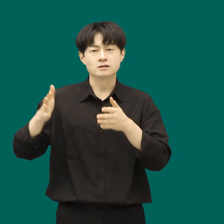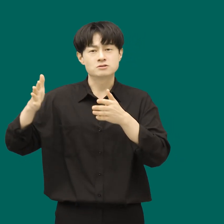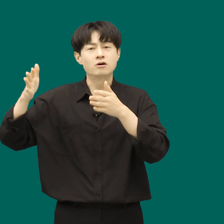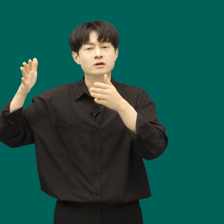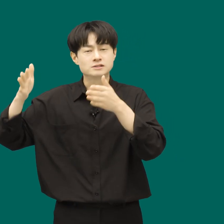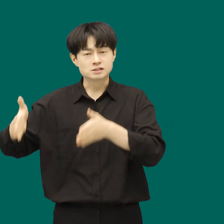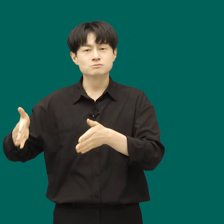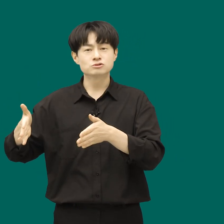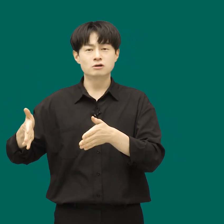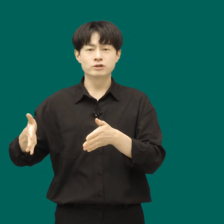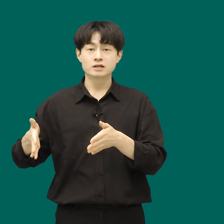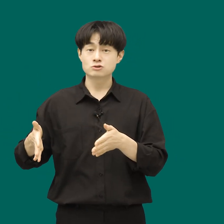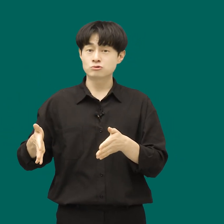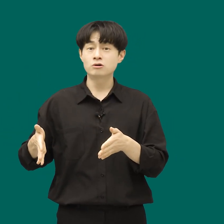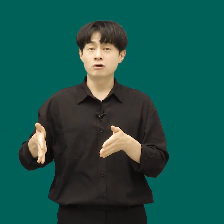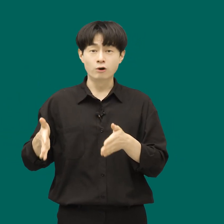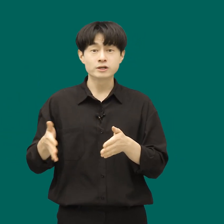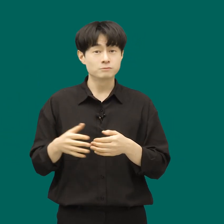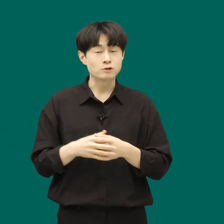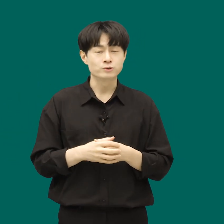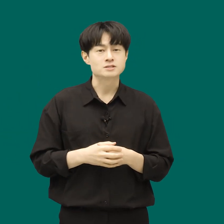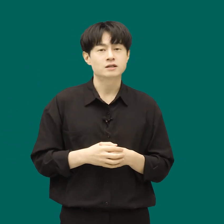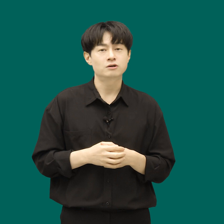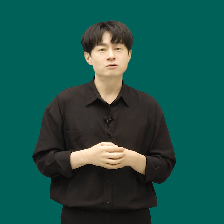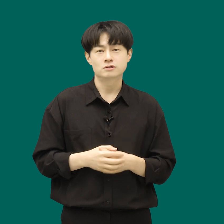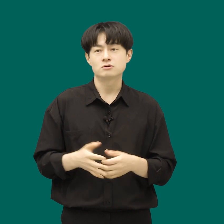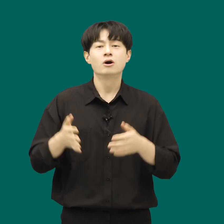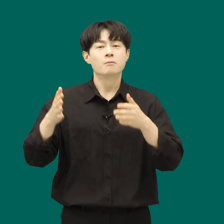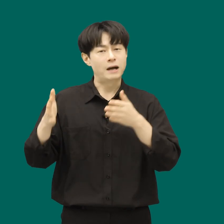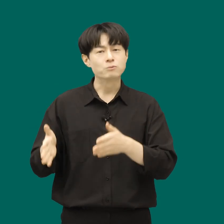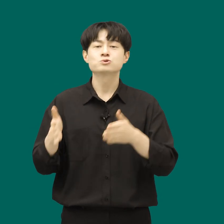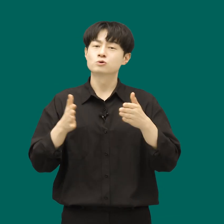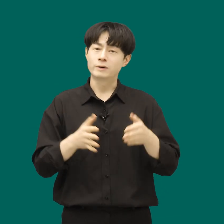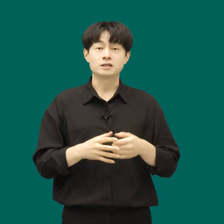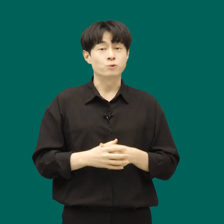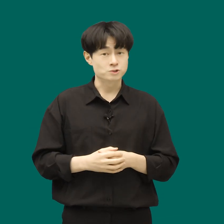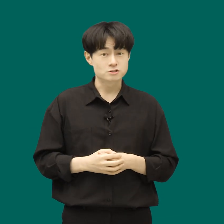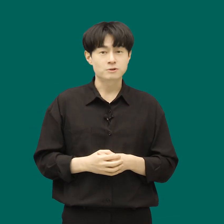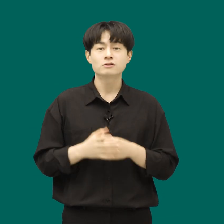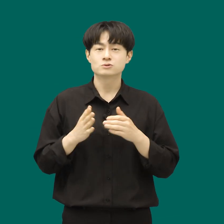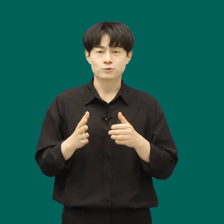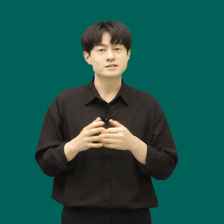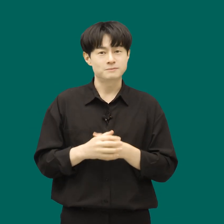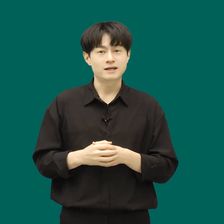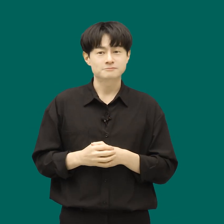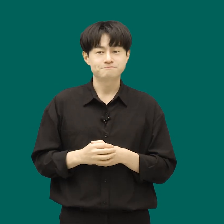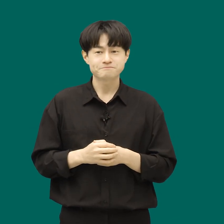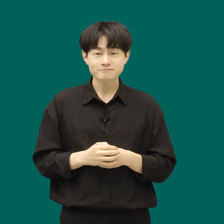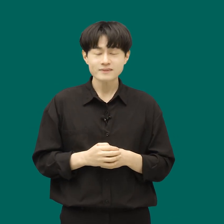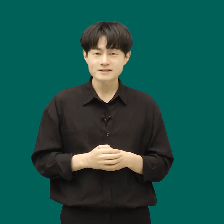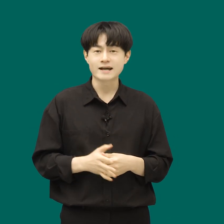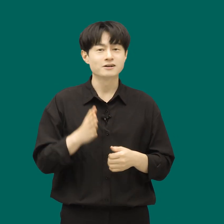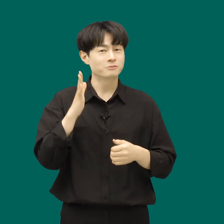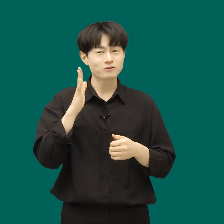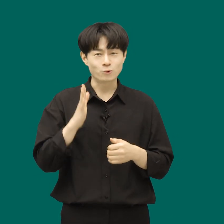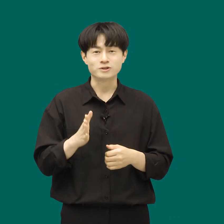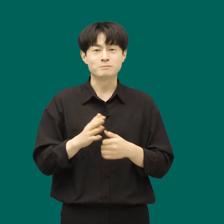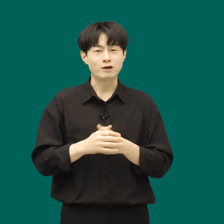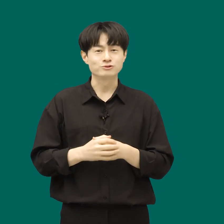그래서 지금부터 우리가 이제 수어 어휘를 배우고 있잖아요. 그래서 반복적으로 많이 보셨으면 좋겠습니다. 자, 그러면 오늘 배운